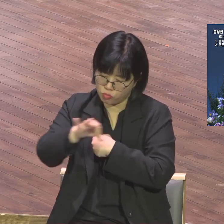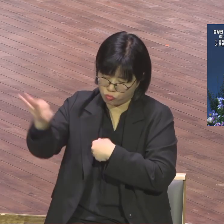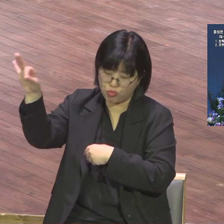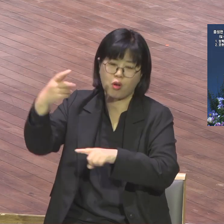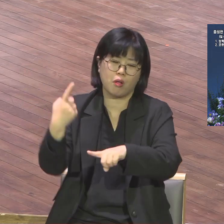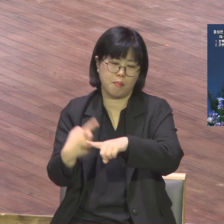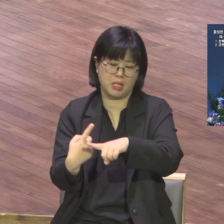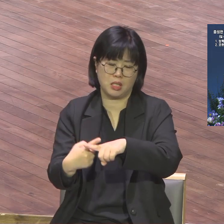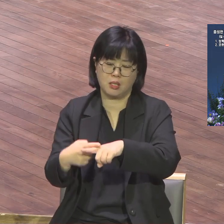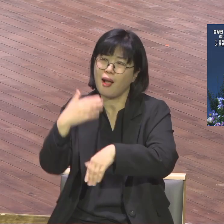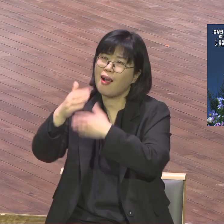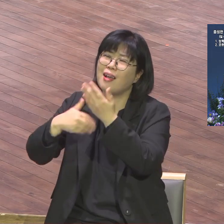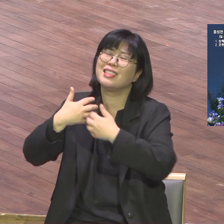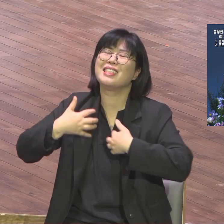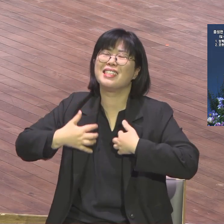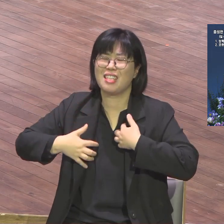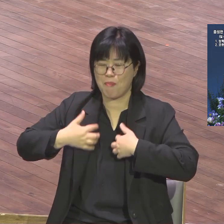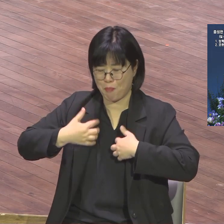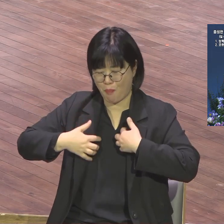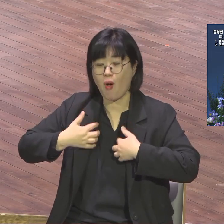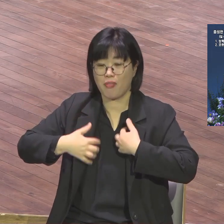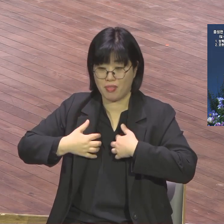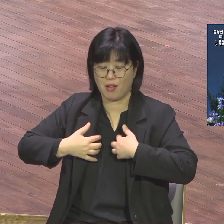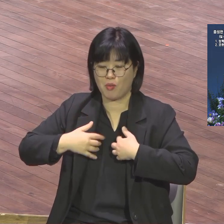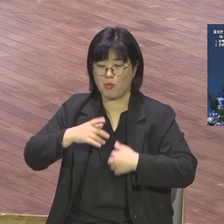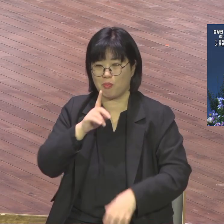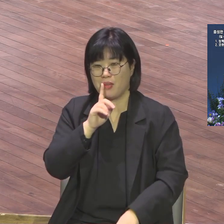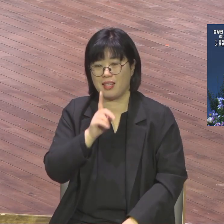의미가 있는 거예요. 하나님이 받으셨다.